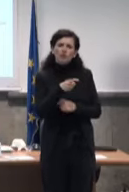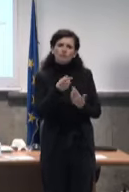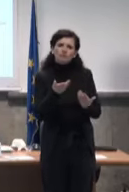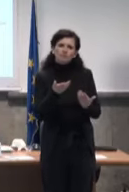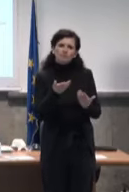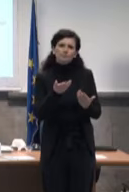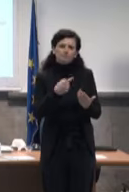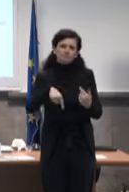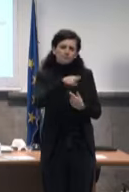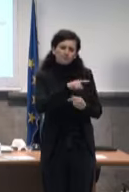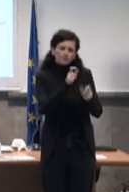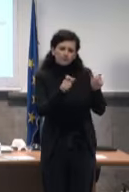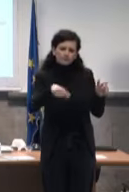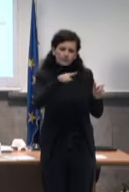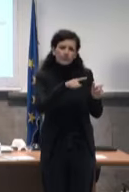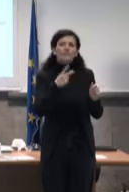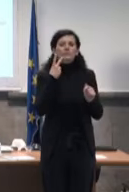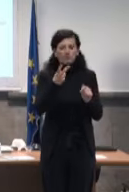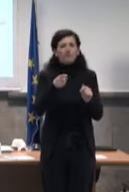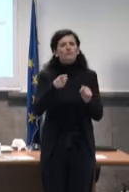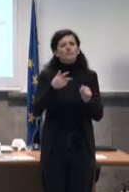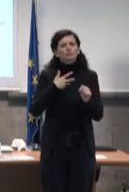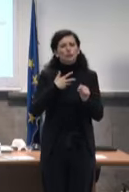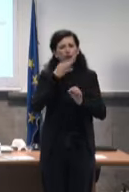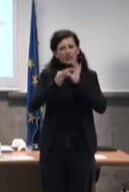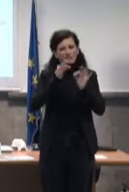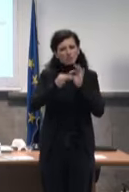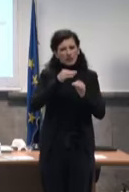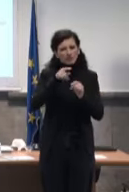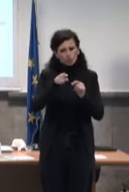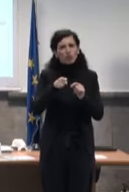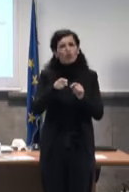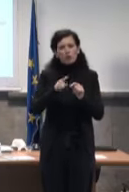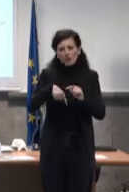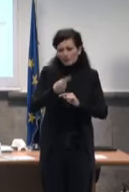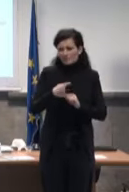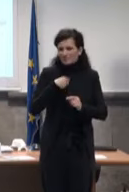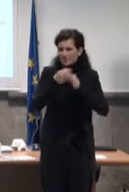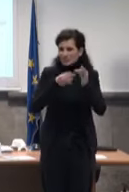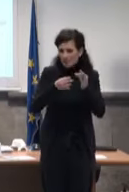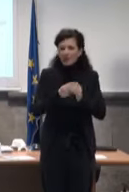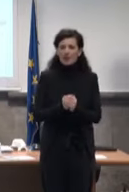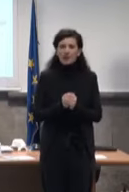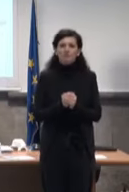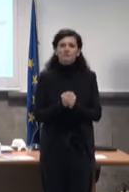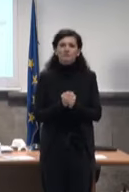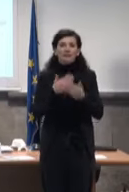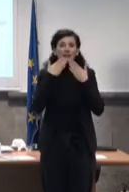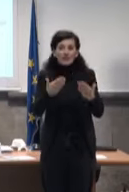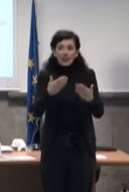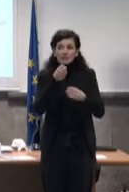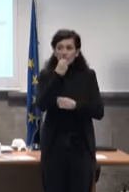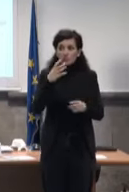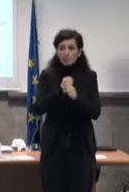che sono illustrati in una salve di cui di cui vi parleremo intanto grazie ancora e buon lavoro